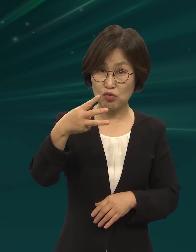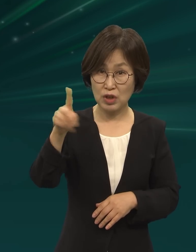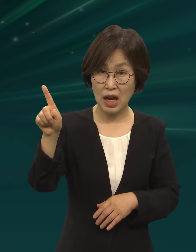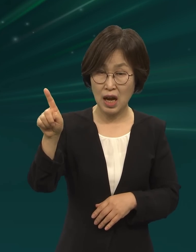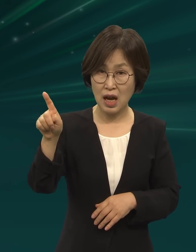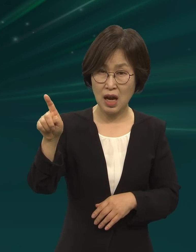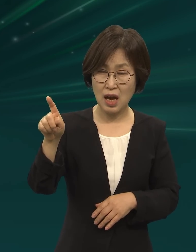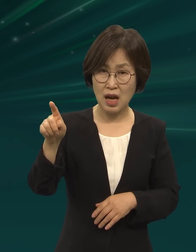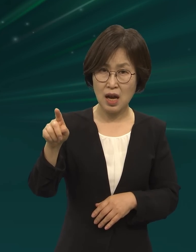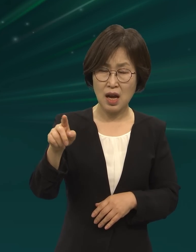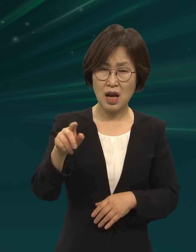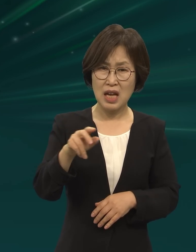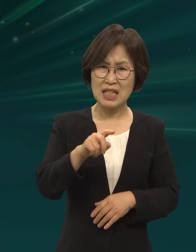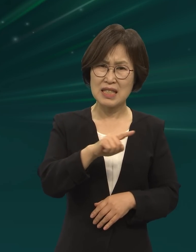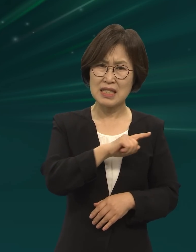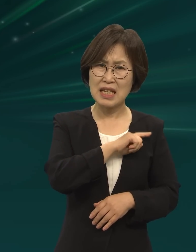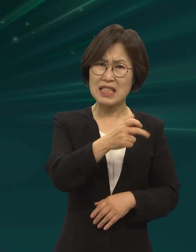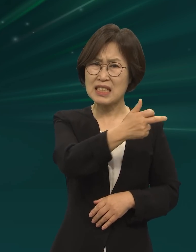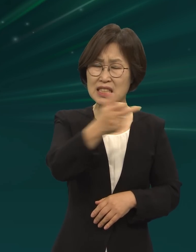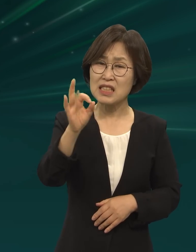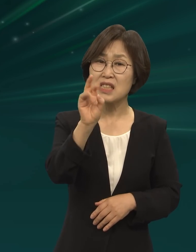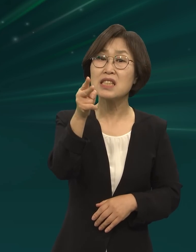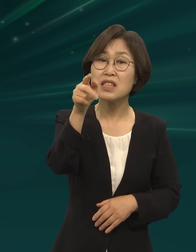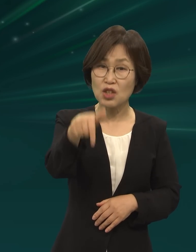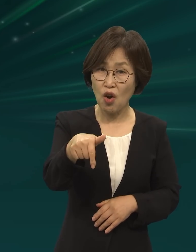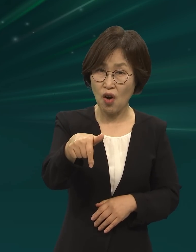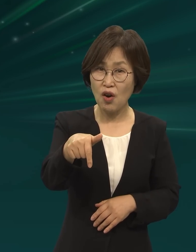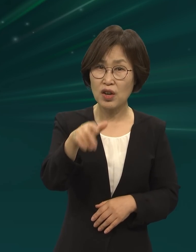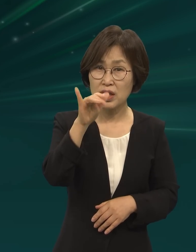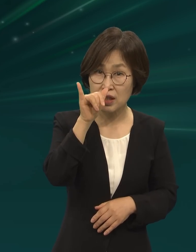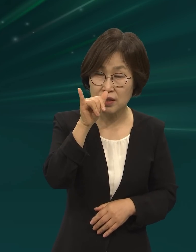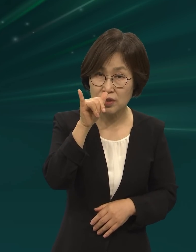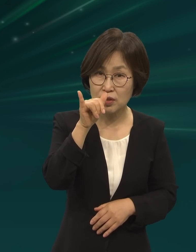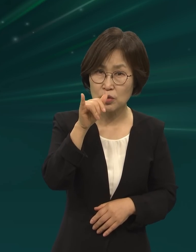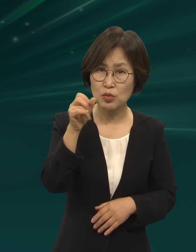큰 역입니다. 큰 역이 있으면서